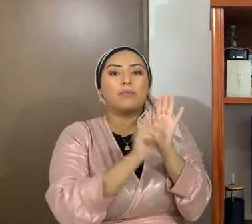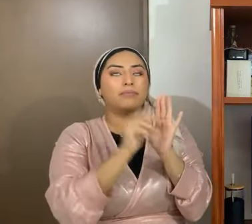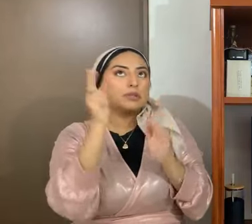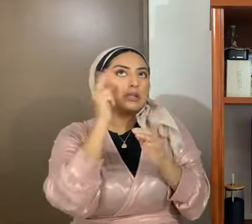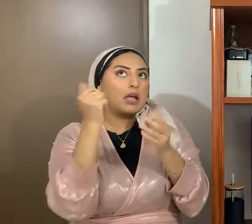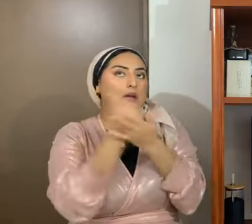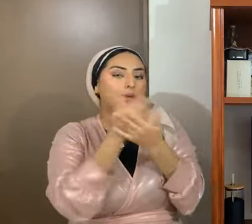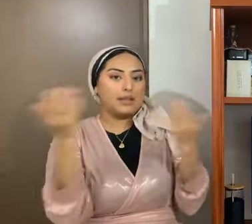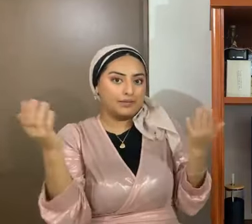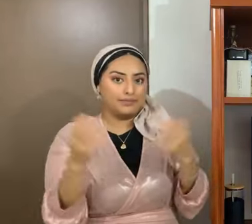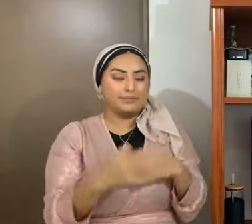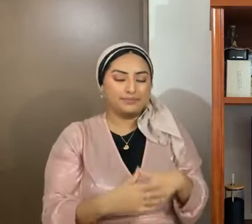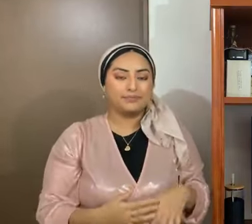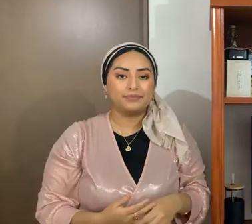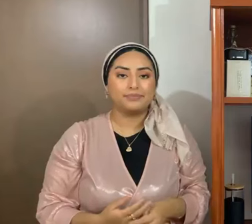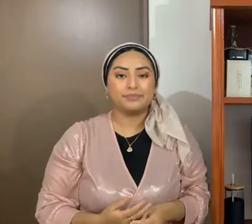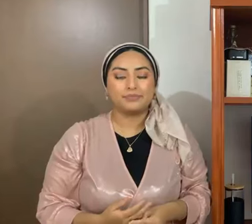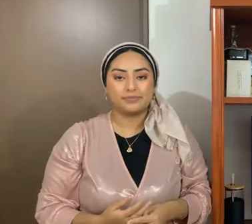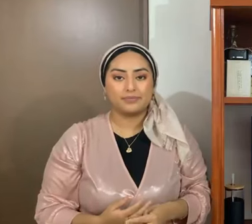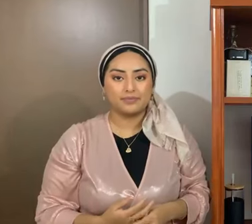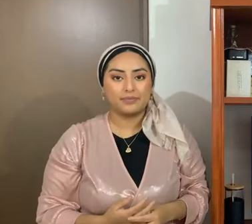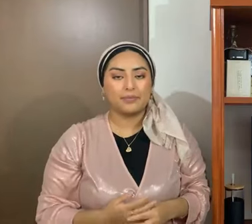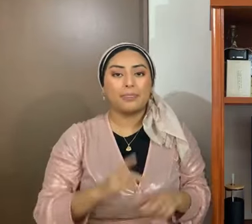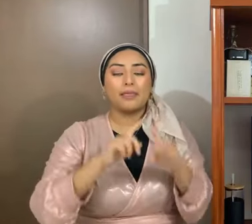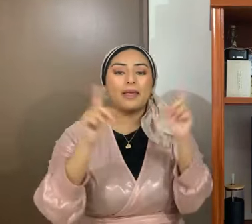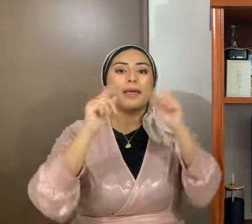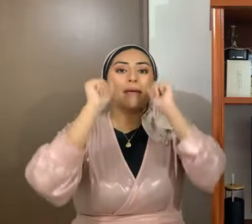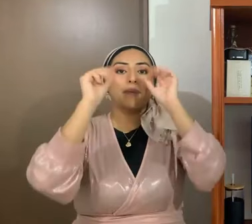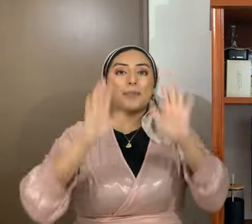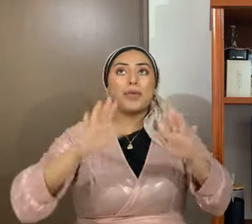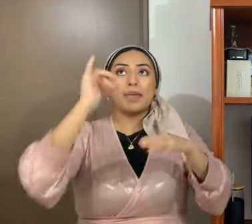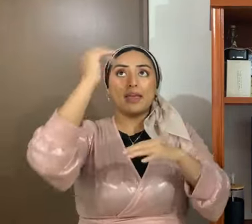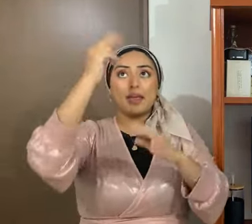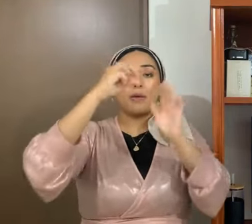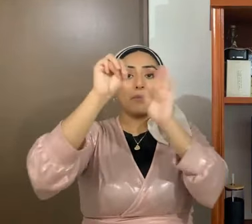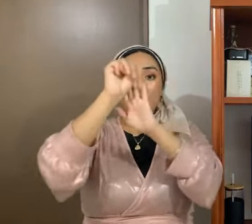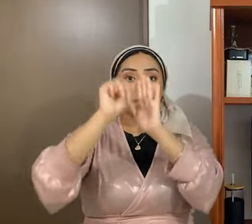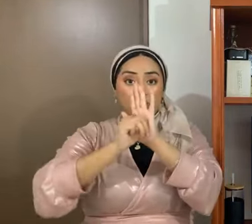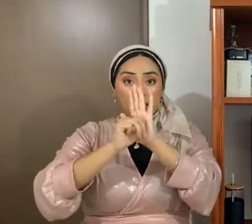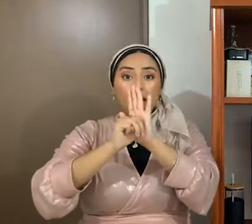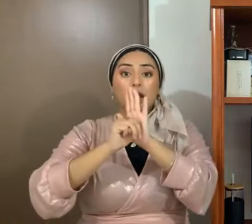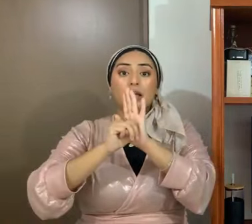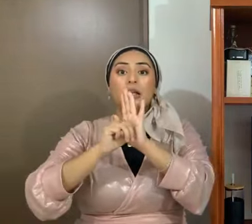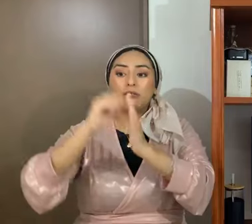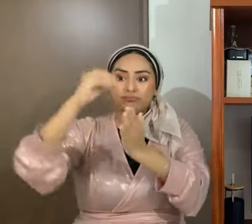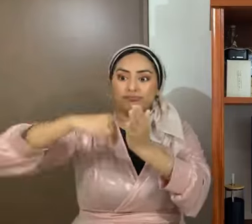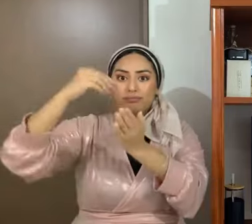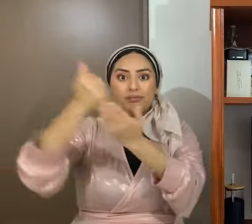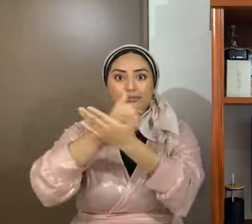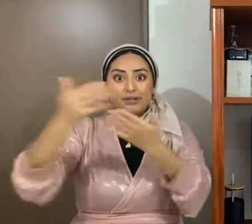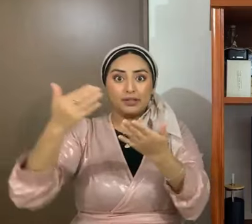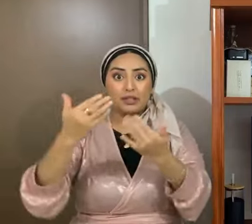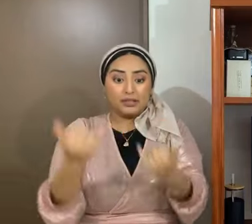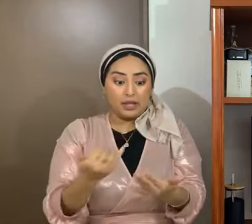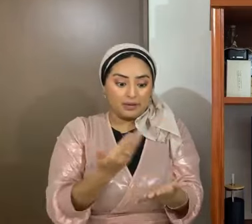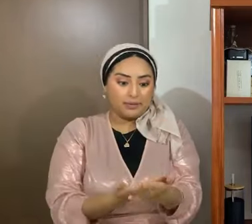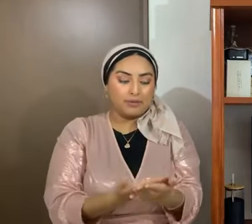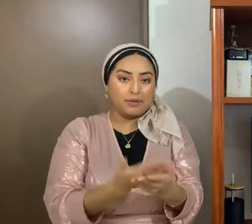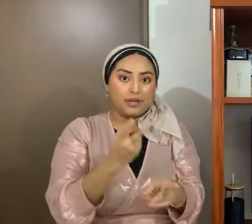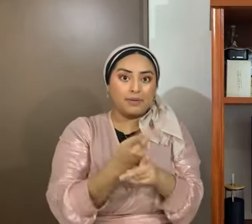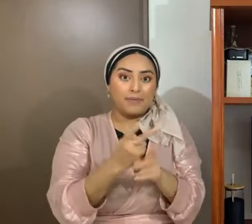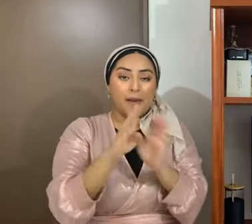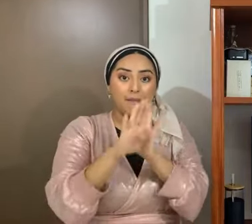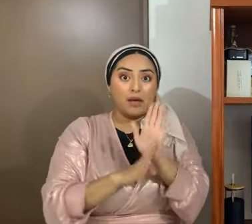¿verdad? Sabemos que nadie podía estar con él, pero bendito sea Yahweh que Moisés nos permite leer todo lo que él